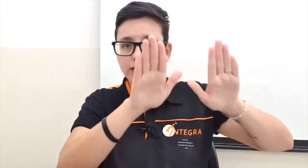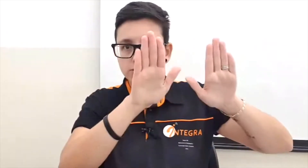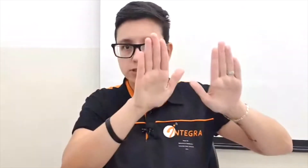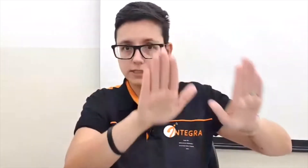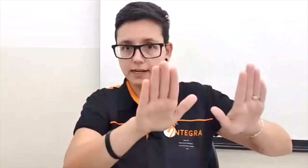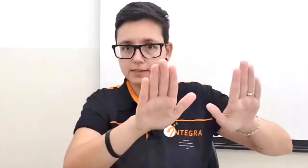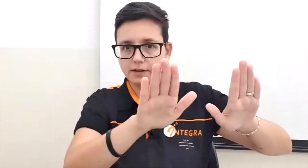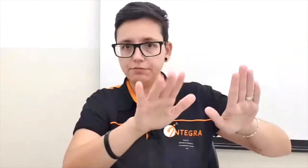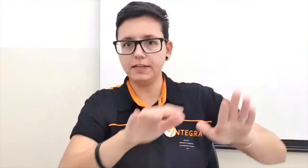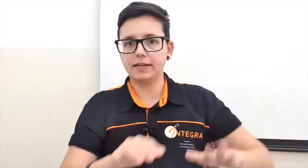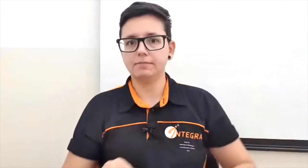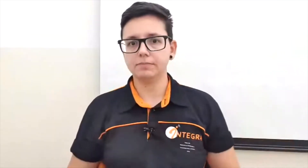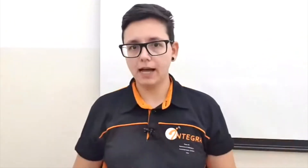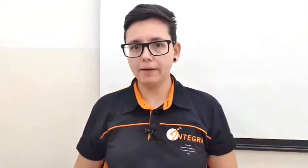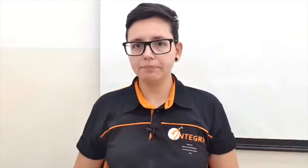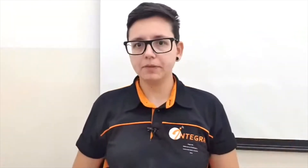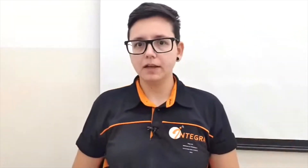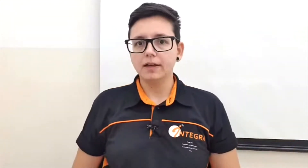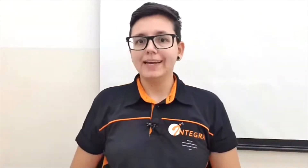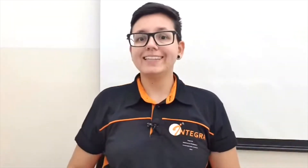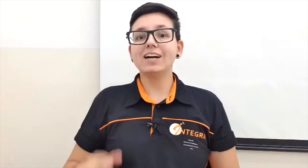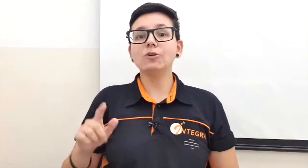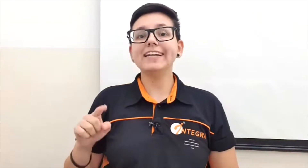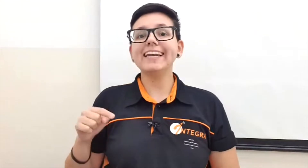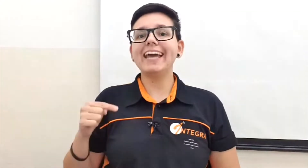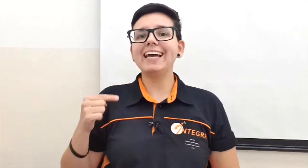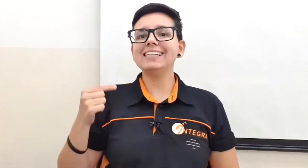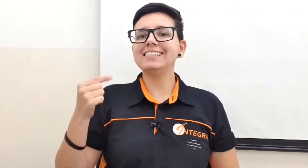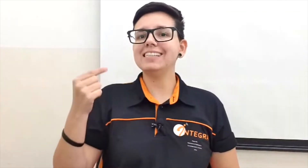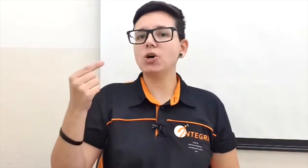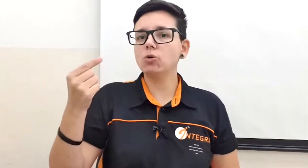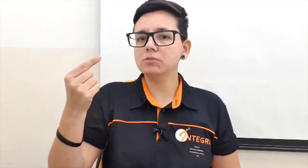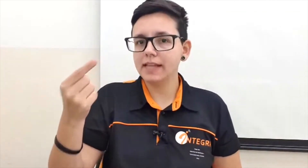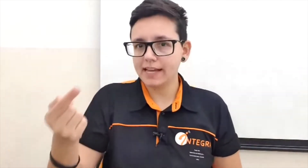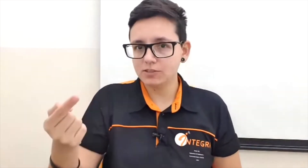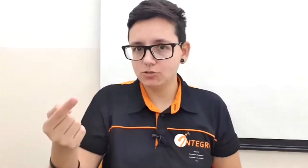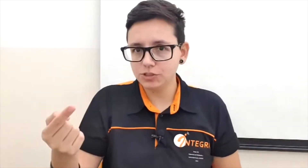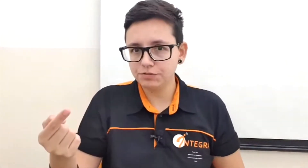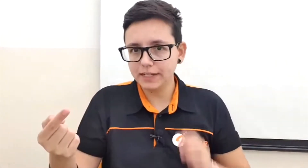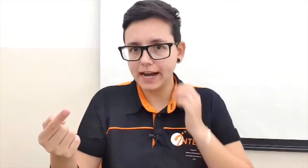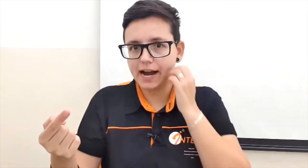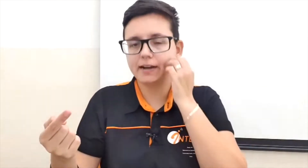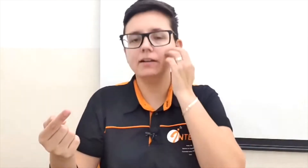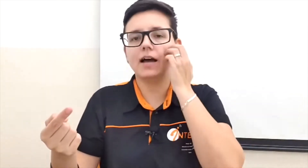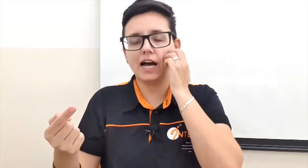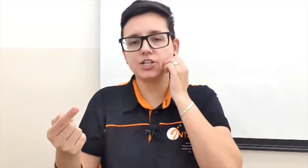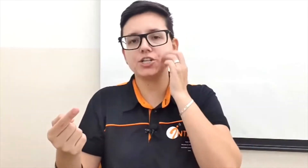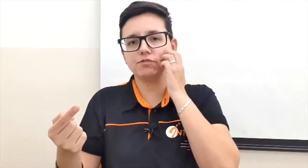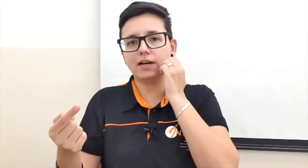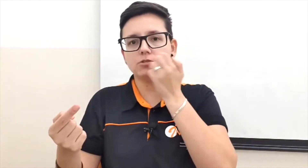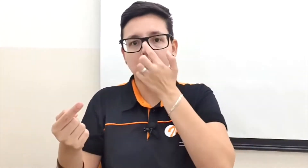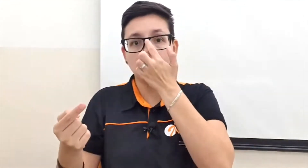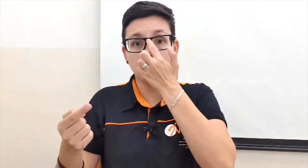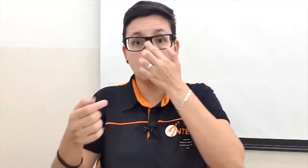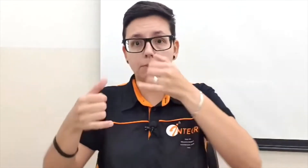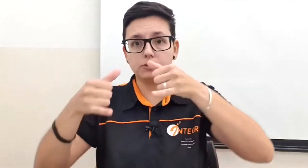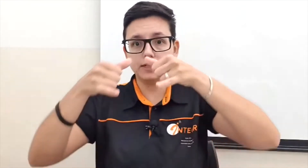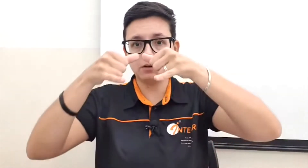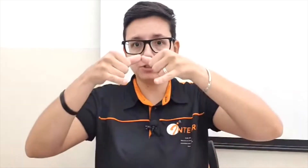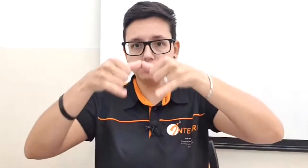jeito de sinalizar fica. Tá? Então, nesse contexto de ficar, a gente vai usar o próprio sinal de